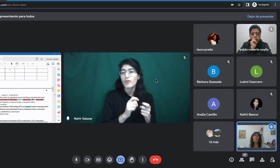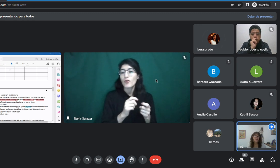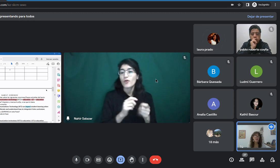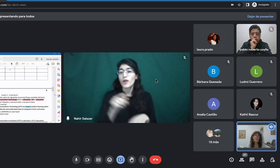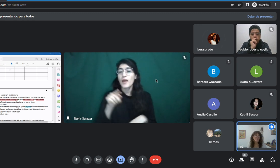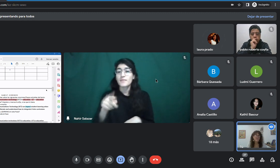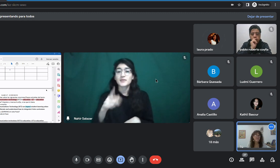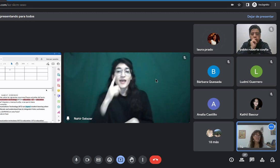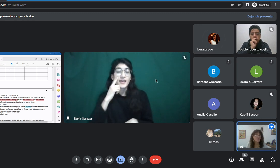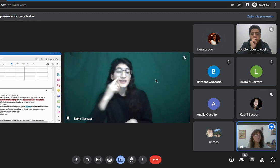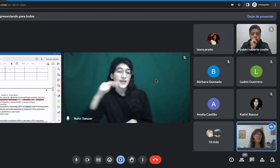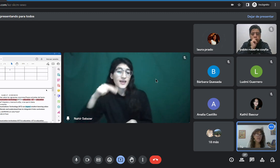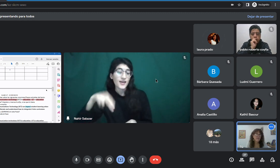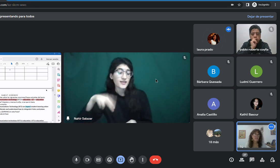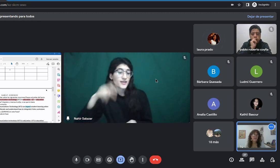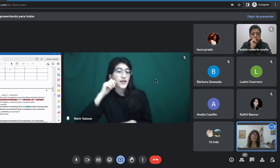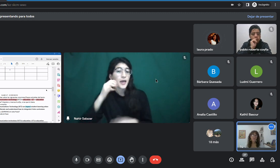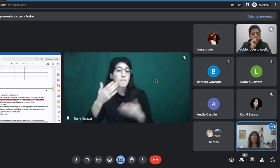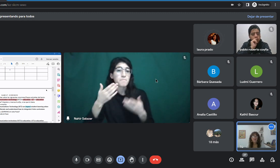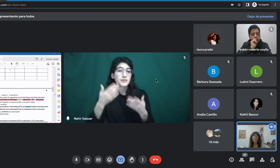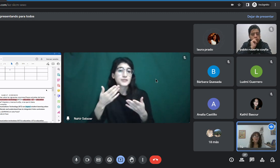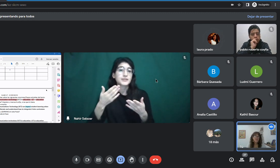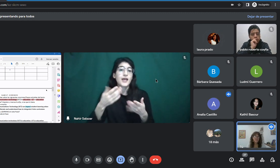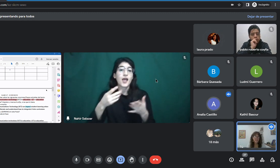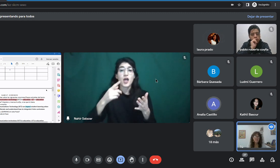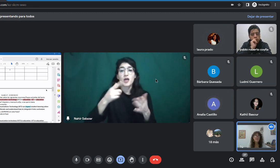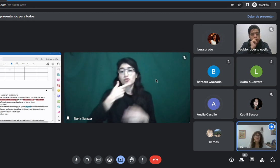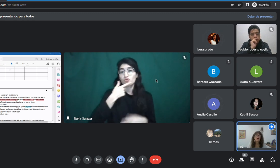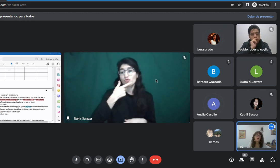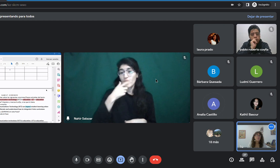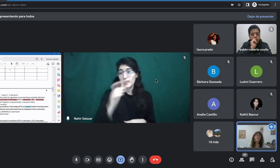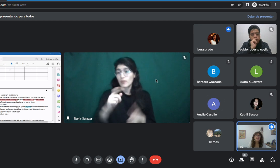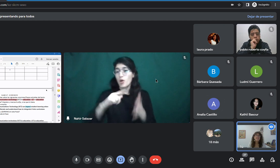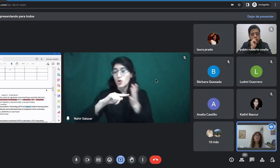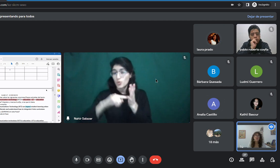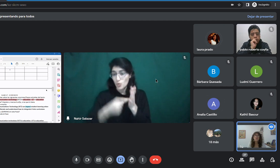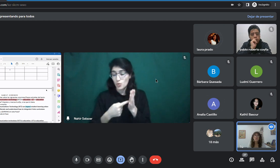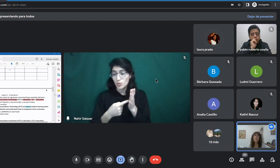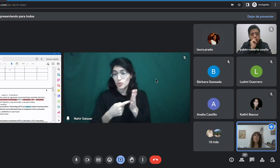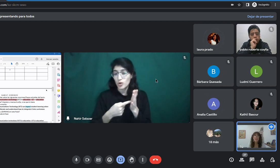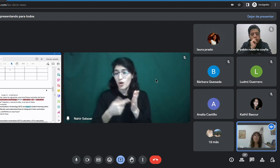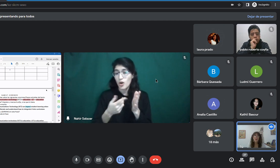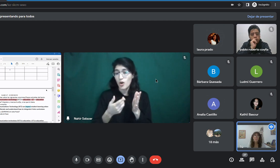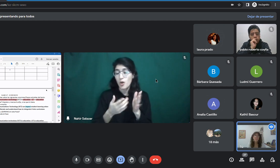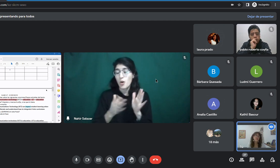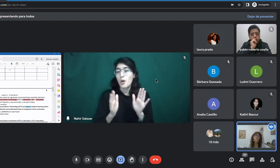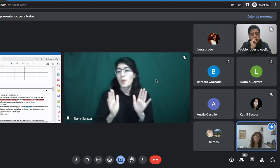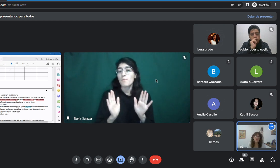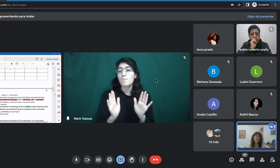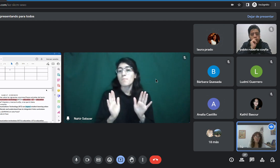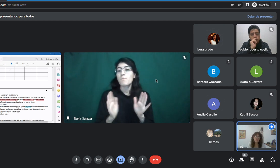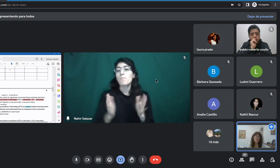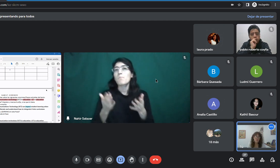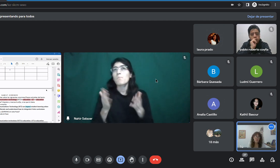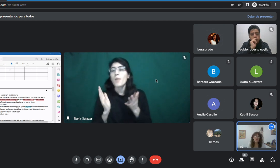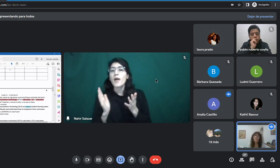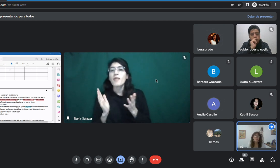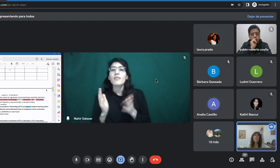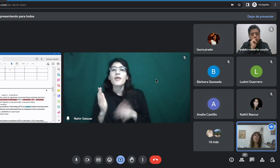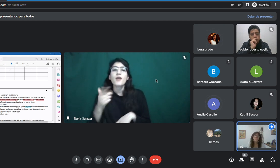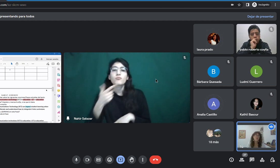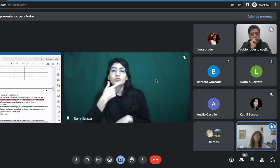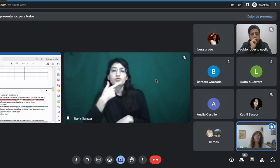núcleo, ¿sí? Como learning. Sí. Puede ser un sustantivo premodificador o puede